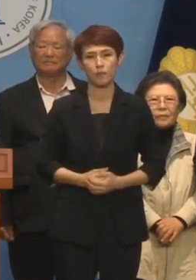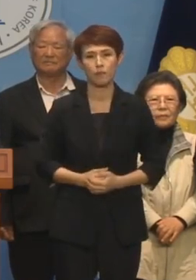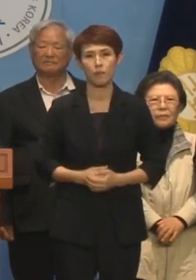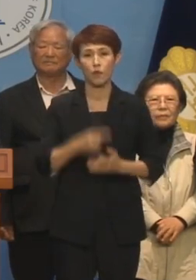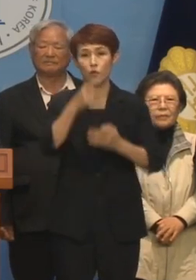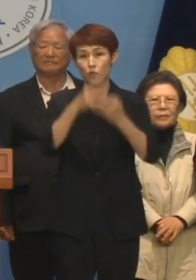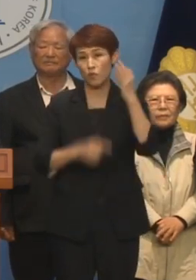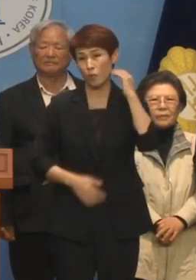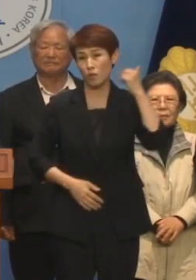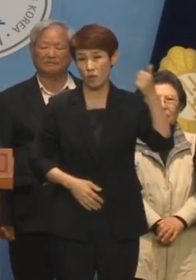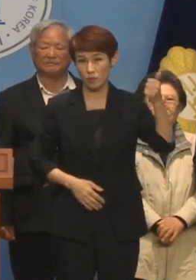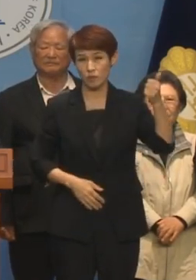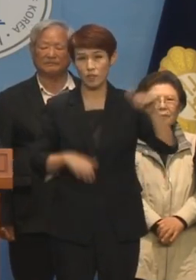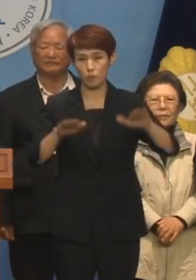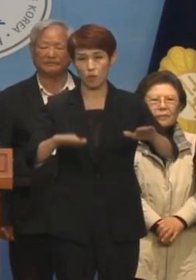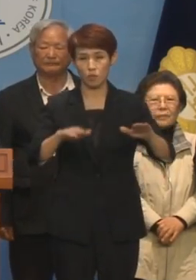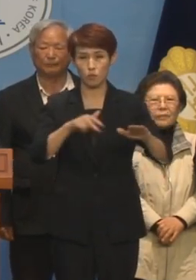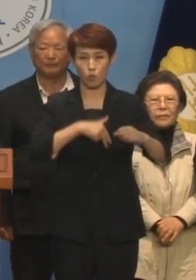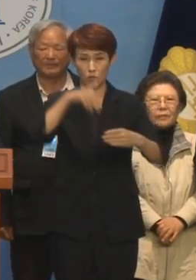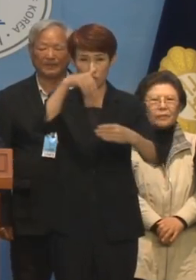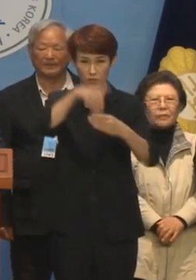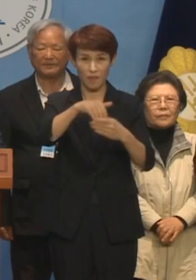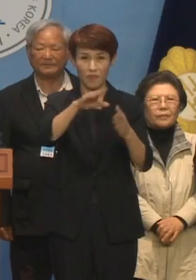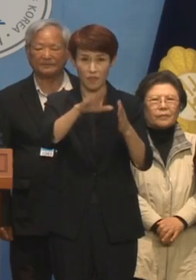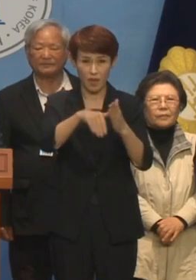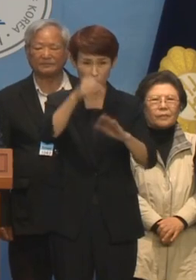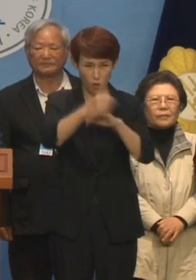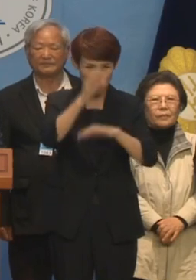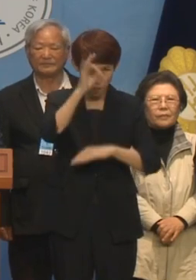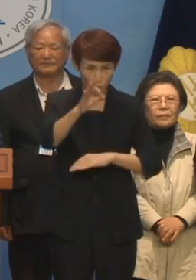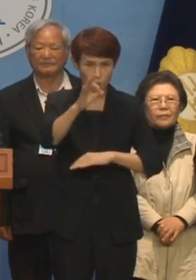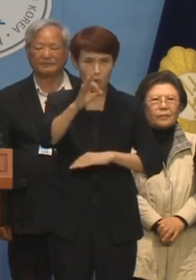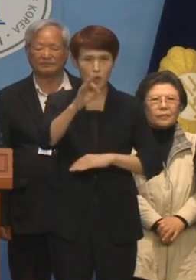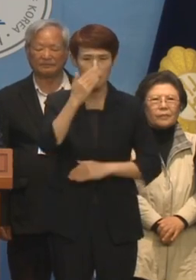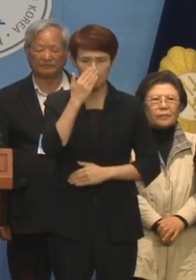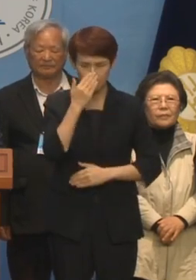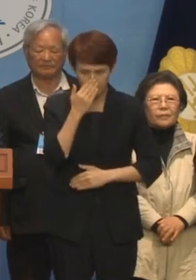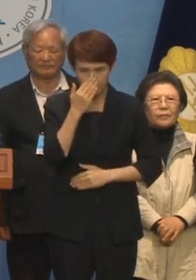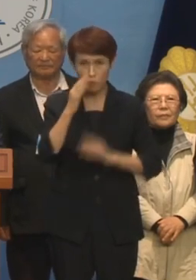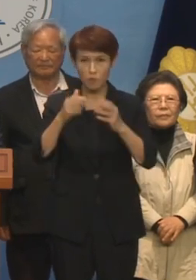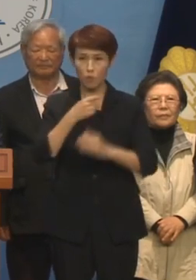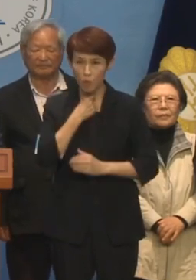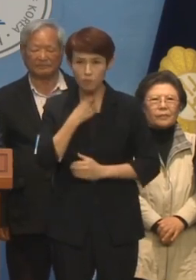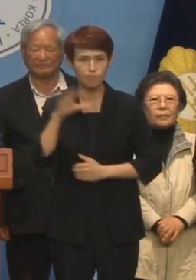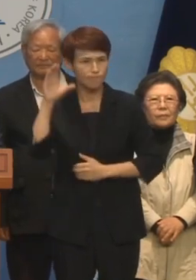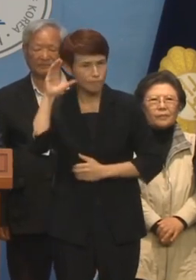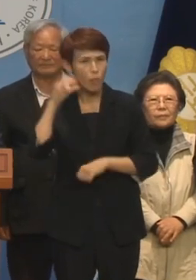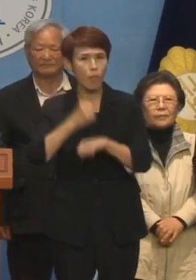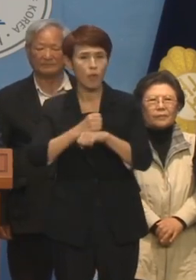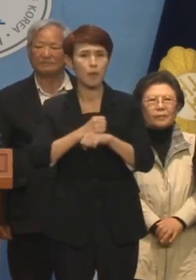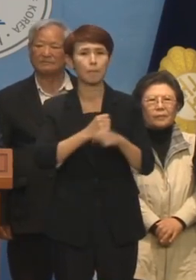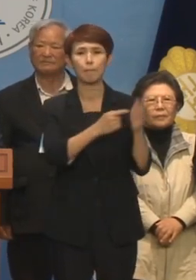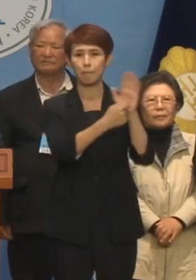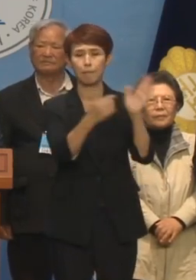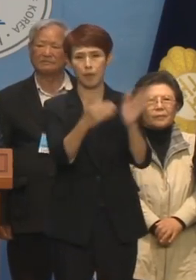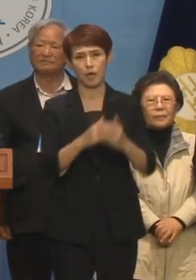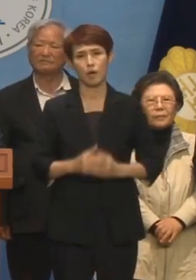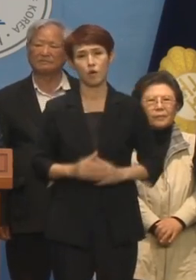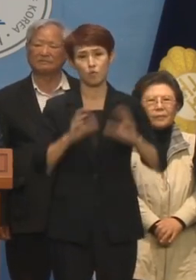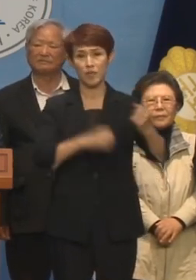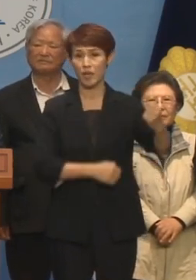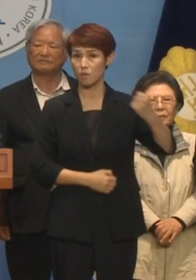윤석열 대통령은 이번 총선 결과를 두고 더욱 낮은 자세로 민심을 경청하겠다고 했습니다.